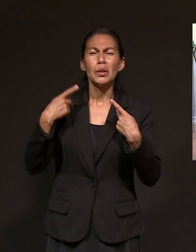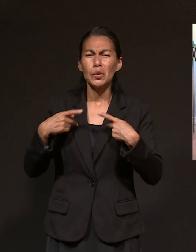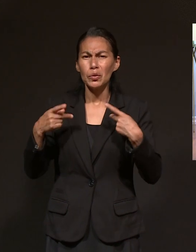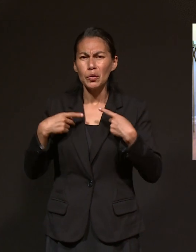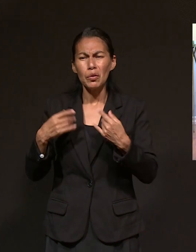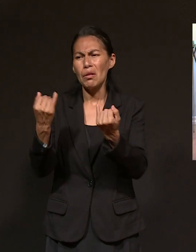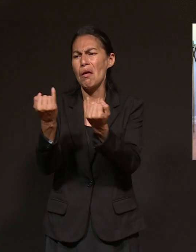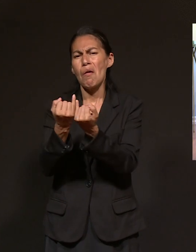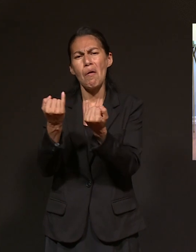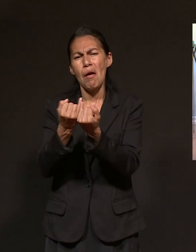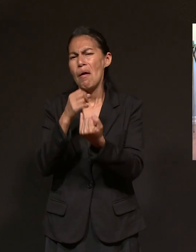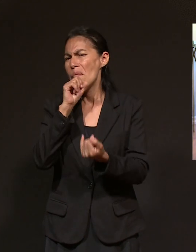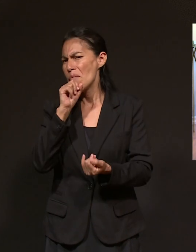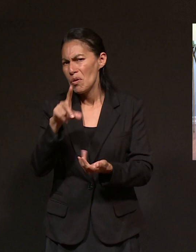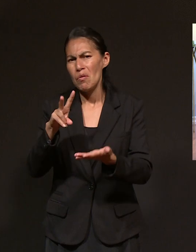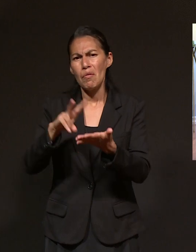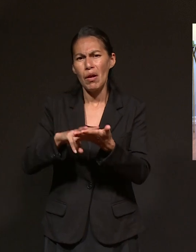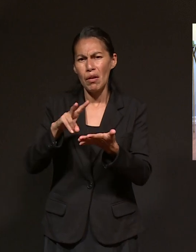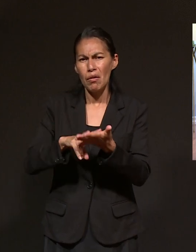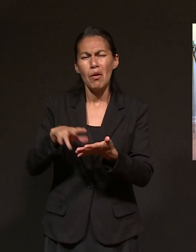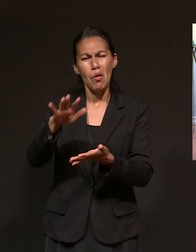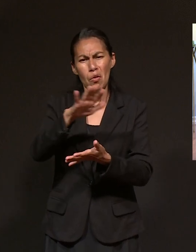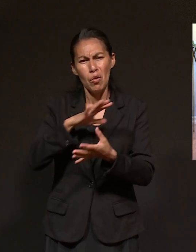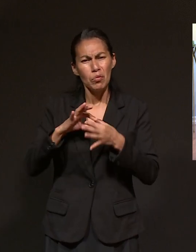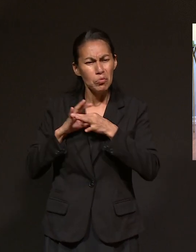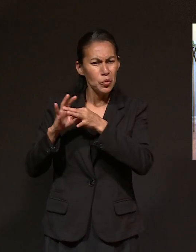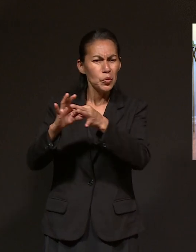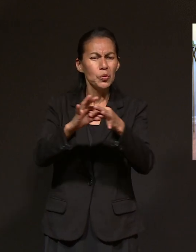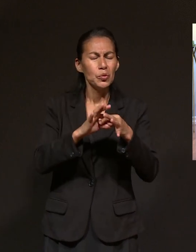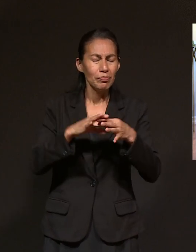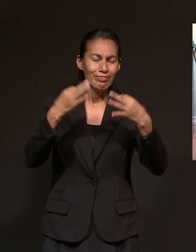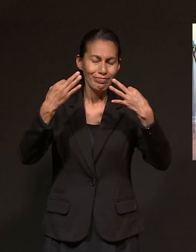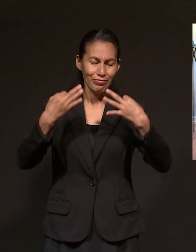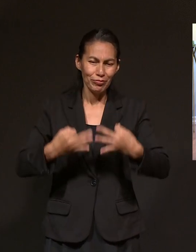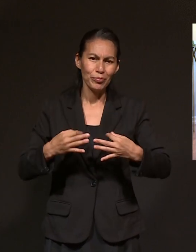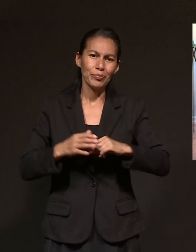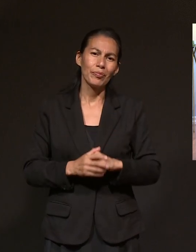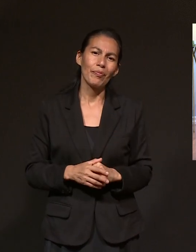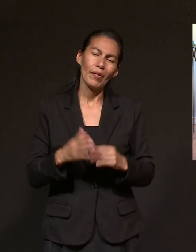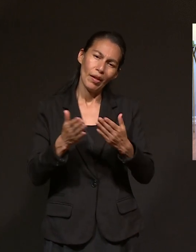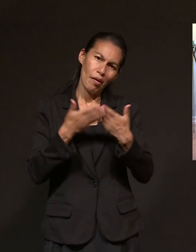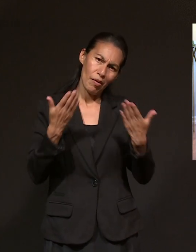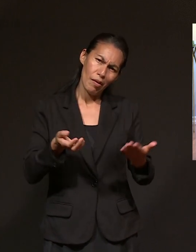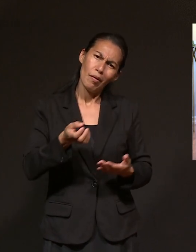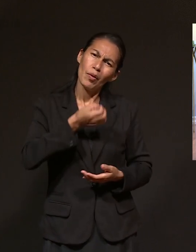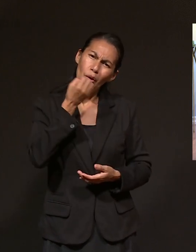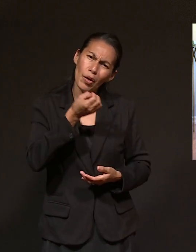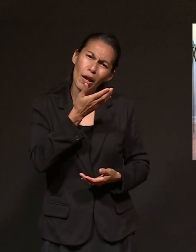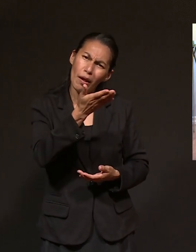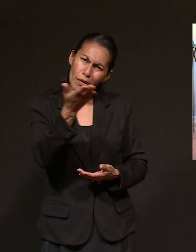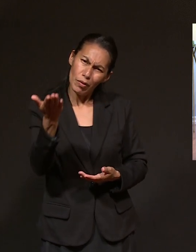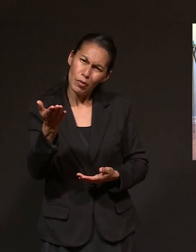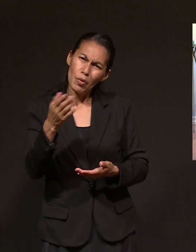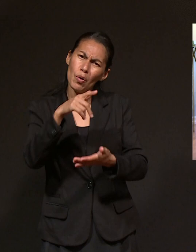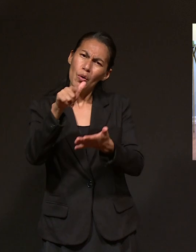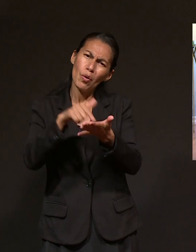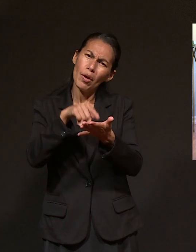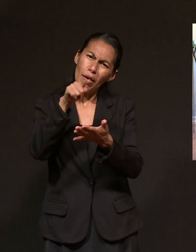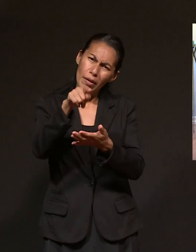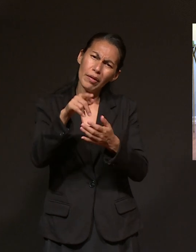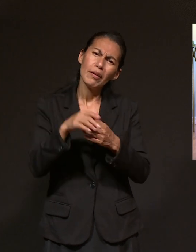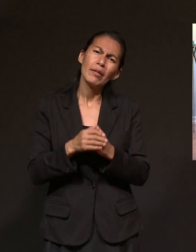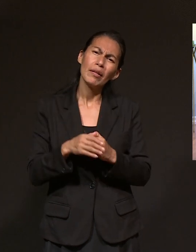valores Vamos a recibir Personas Que tienen Esos valores Y los vamos a apreciar Así que vamos a